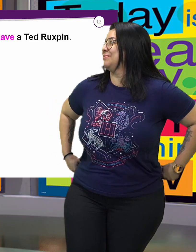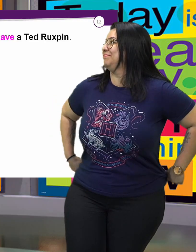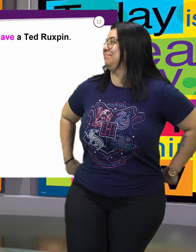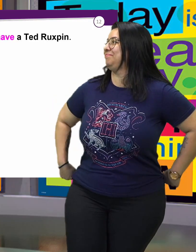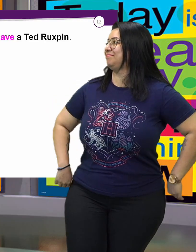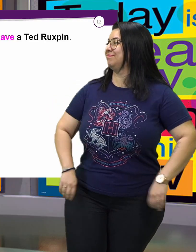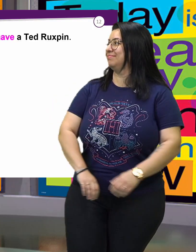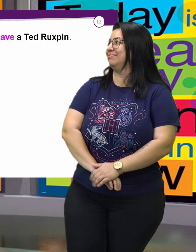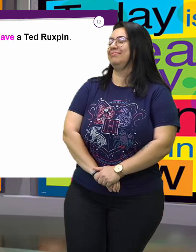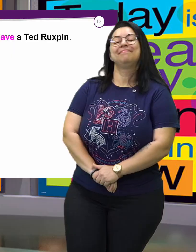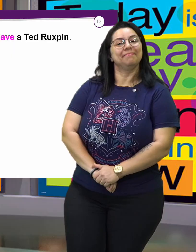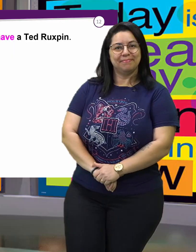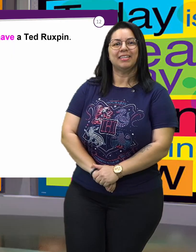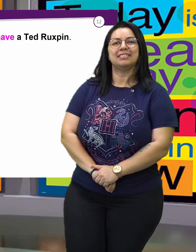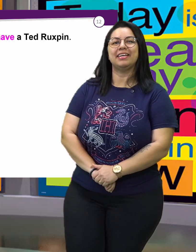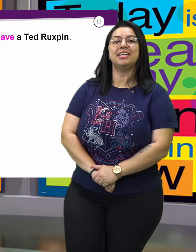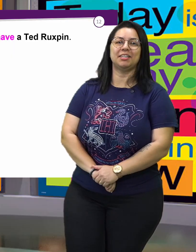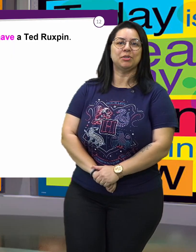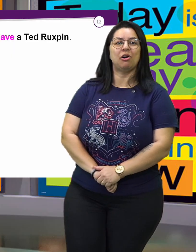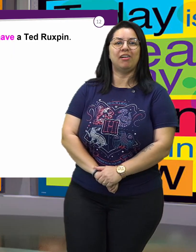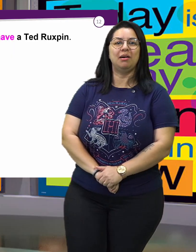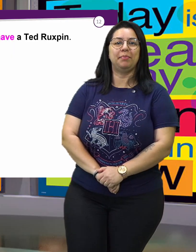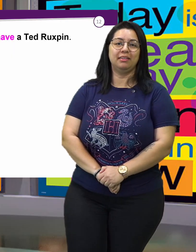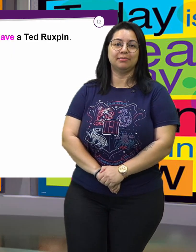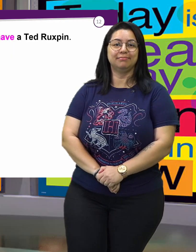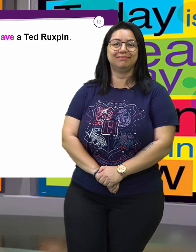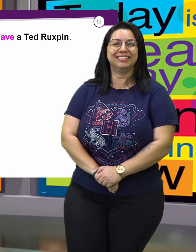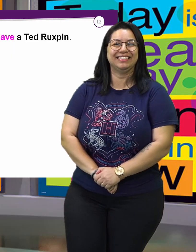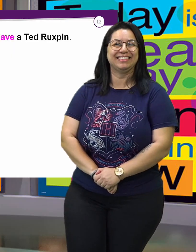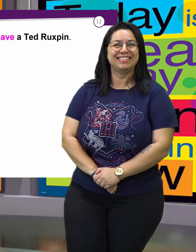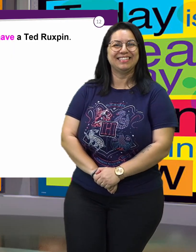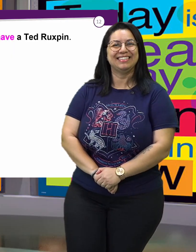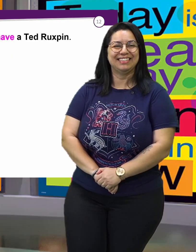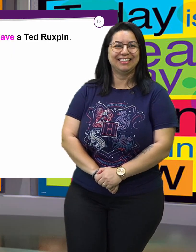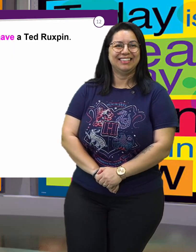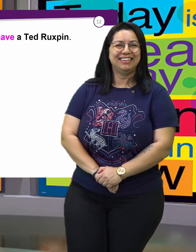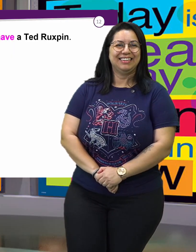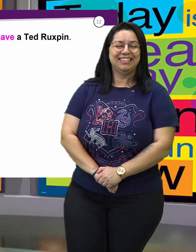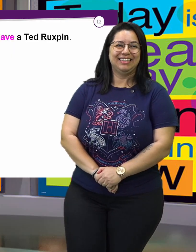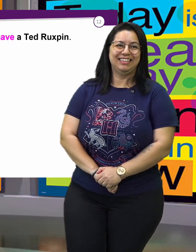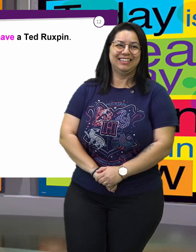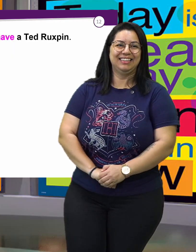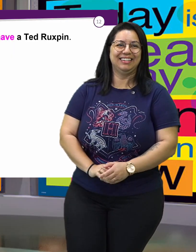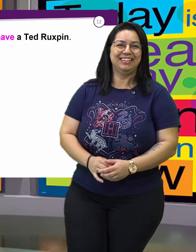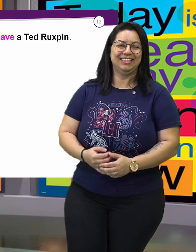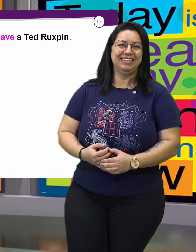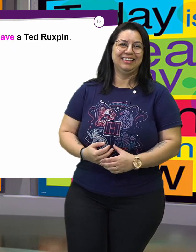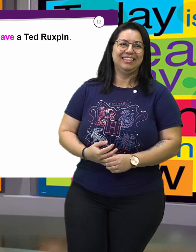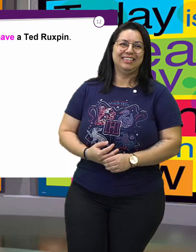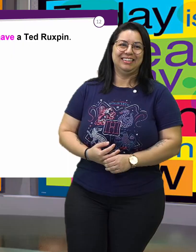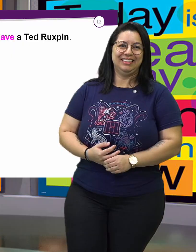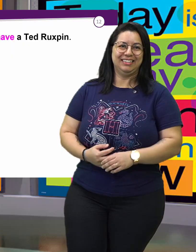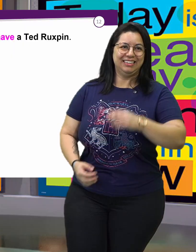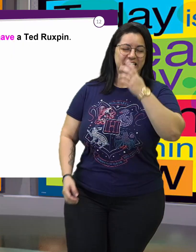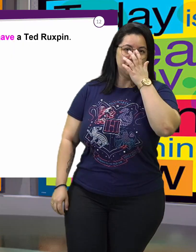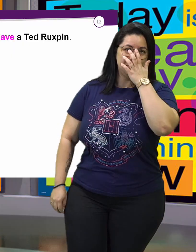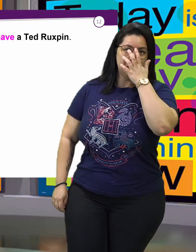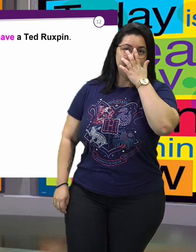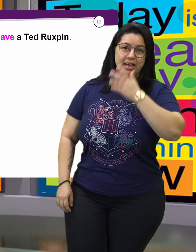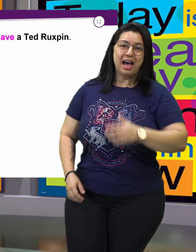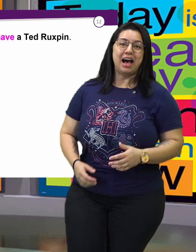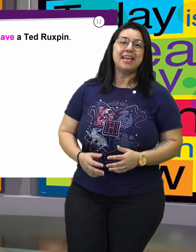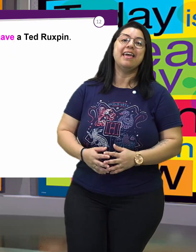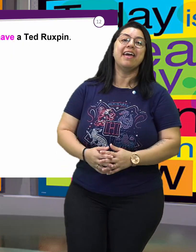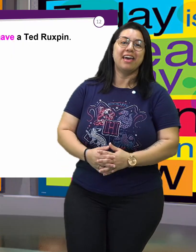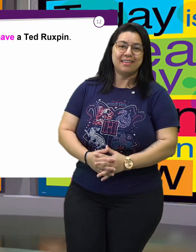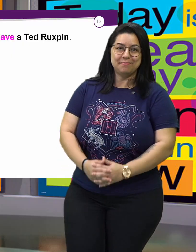Isso. E você deveria ser comportado sim. Seja, pessoal, vale a pena. Então, você nunca poderia falar if I were a behaved person. Você teria sempre que falar